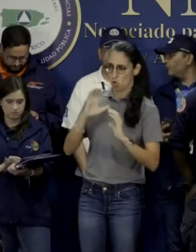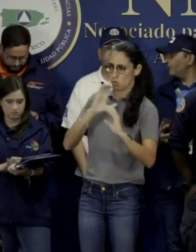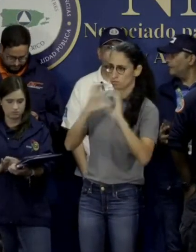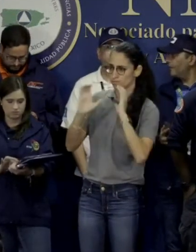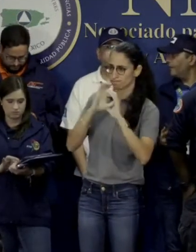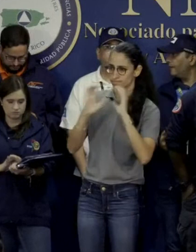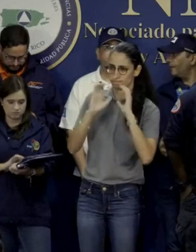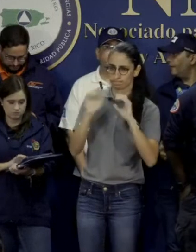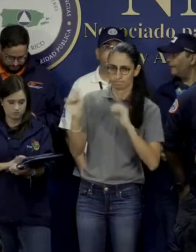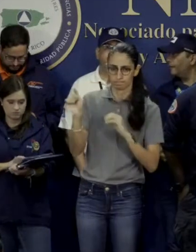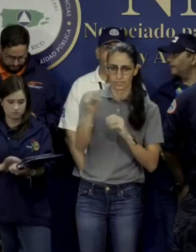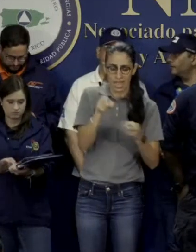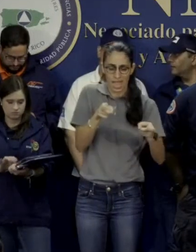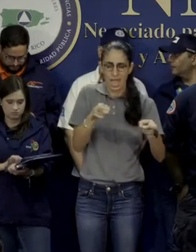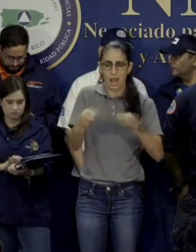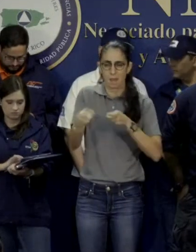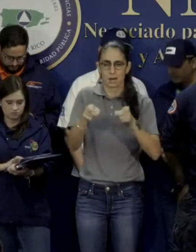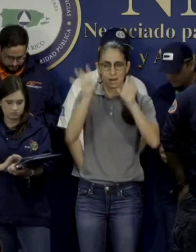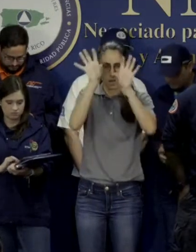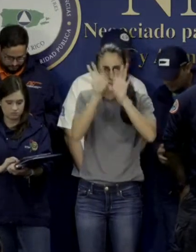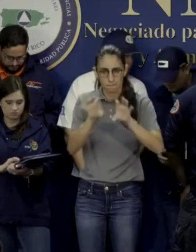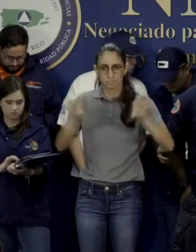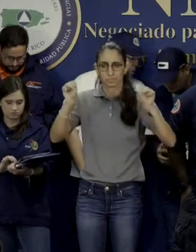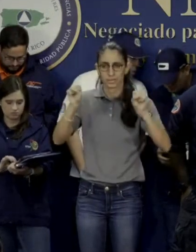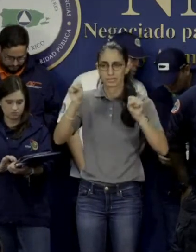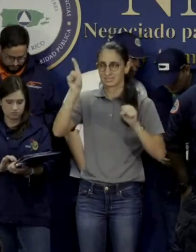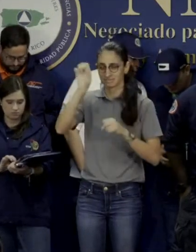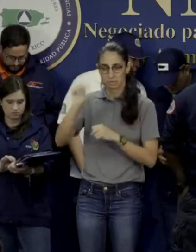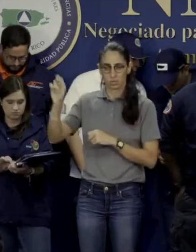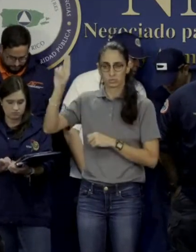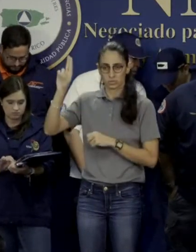altos funcionarios de la administración del presidente Biden,